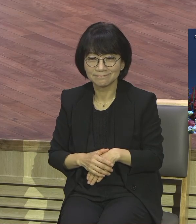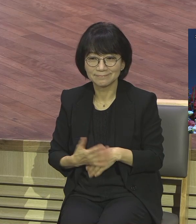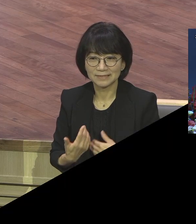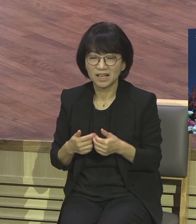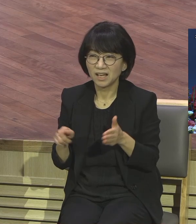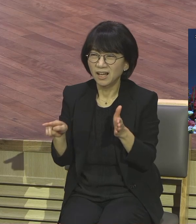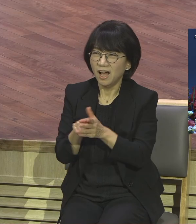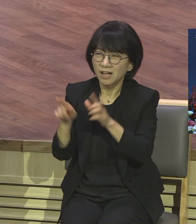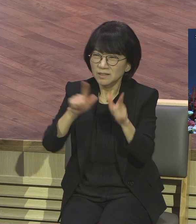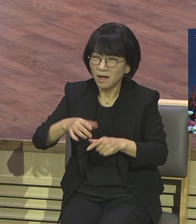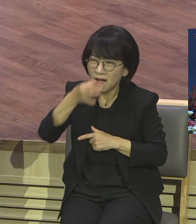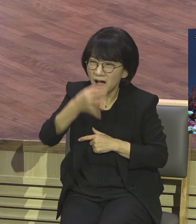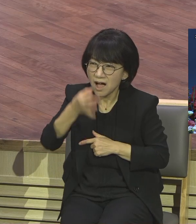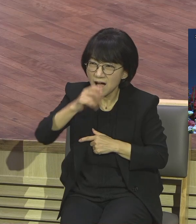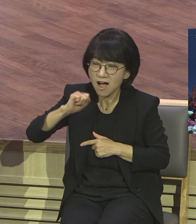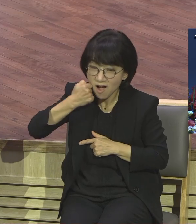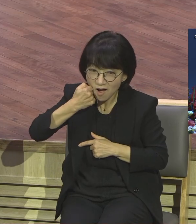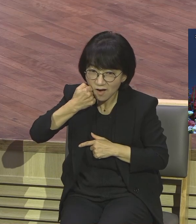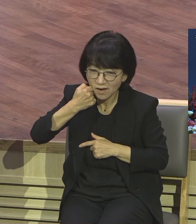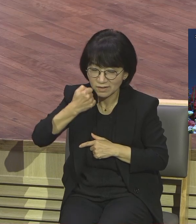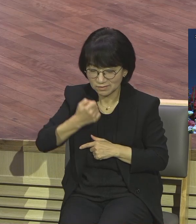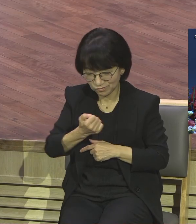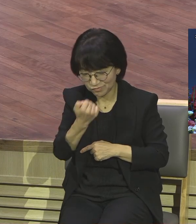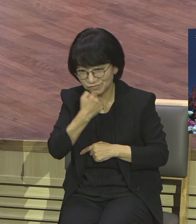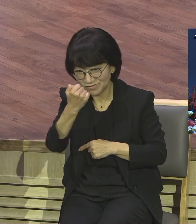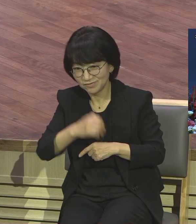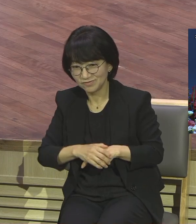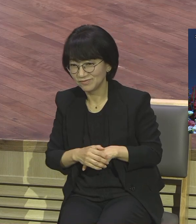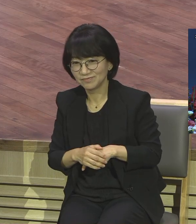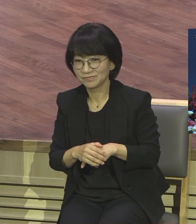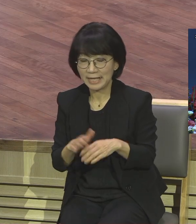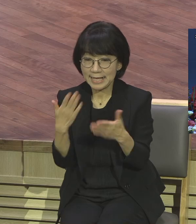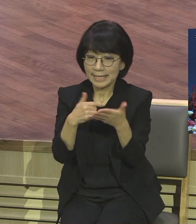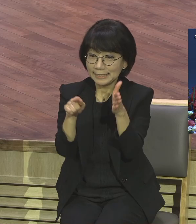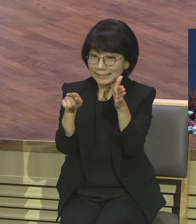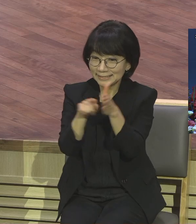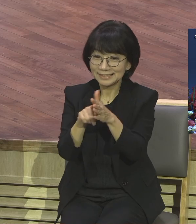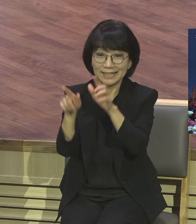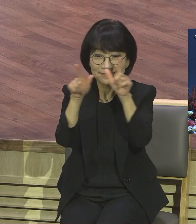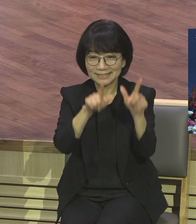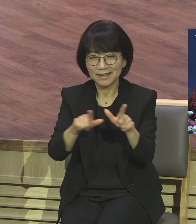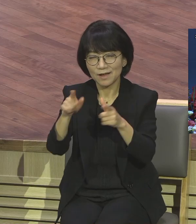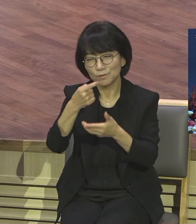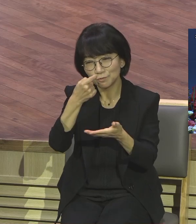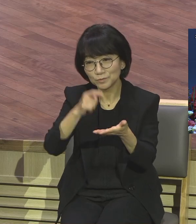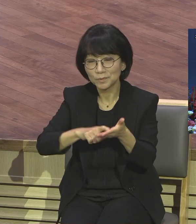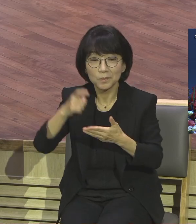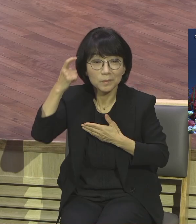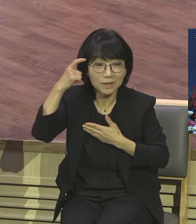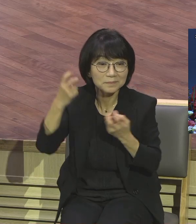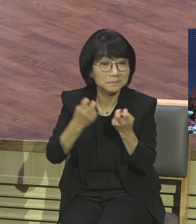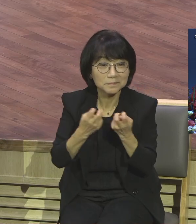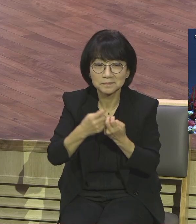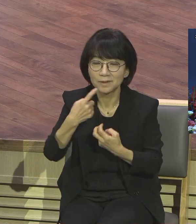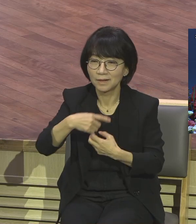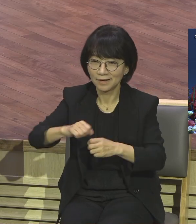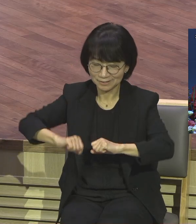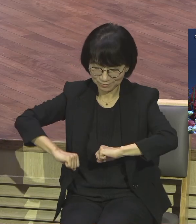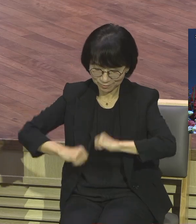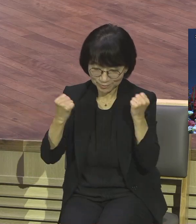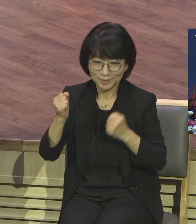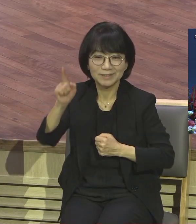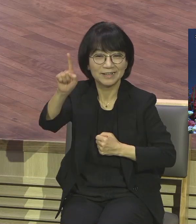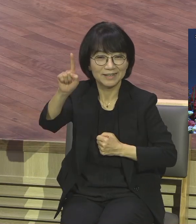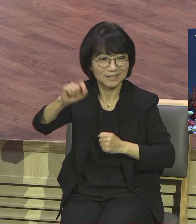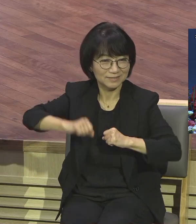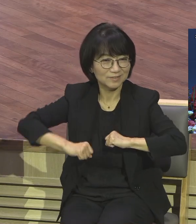그 가짜예요. 그 틀린 겁니다. 신앙생활을 너무 쉬워요. 어떻게? 순종만 하면 돼요. 순종 안 하려니까